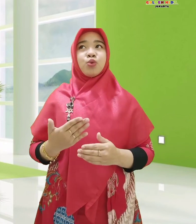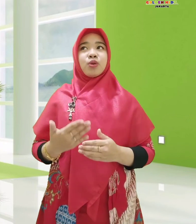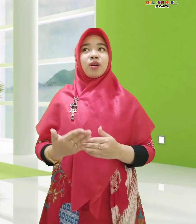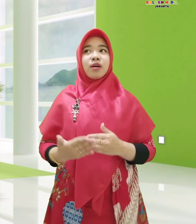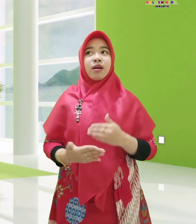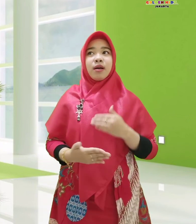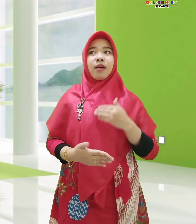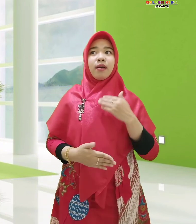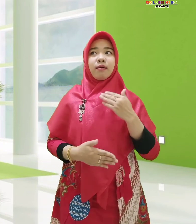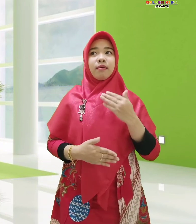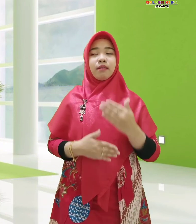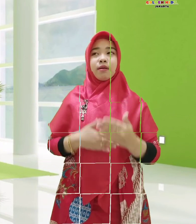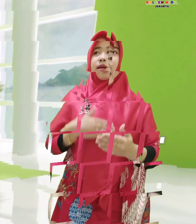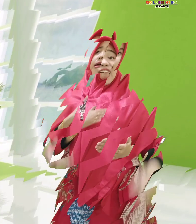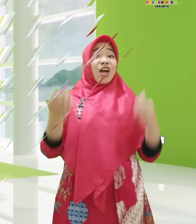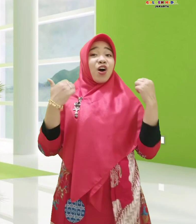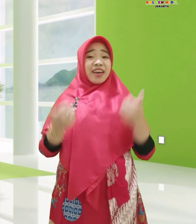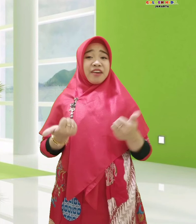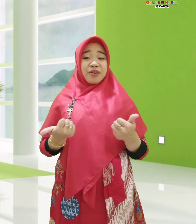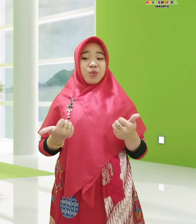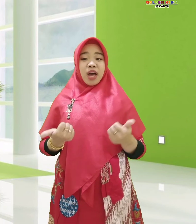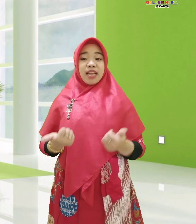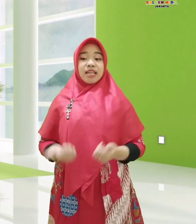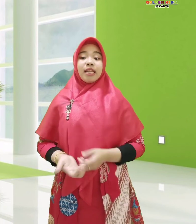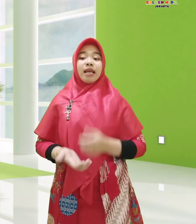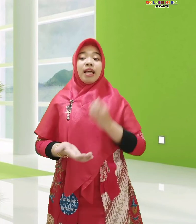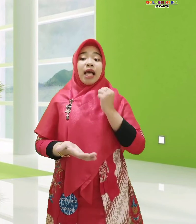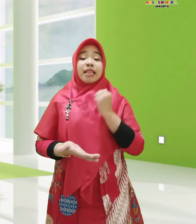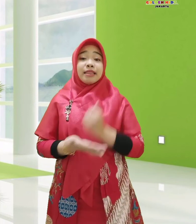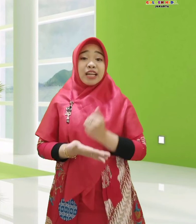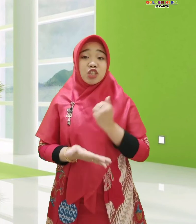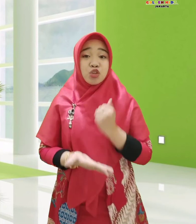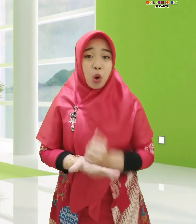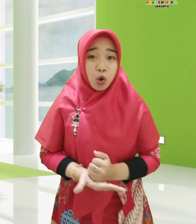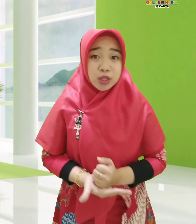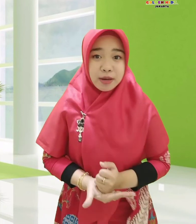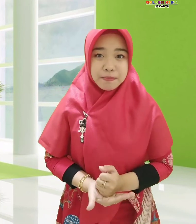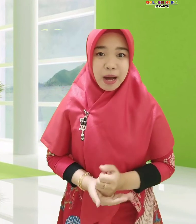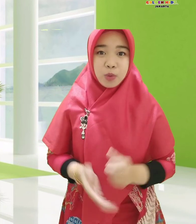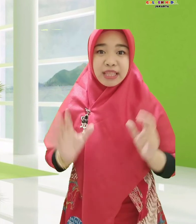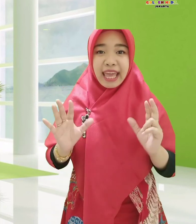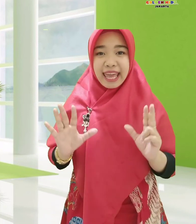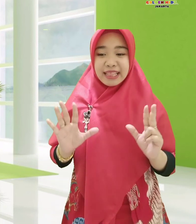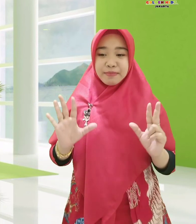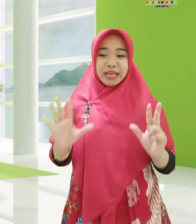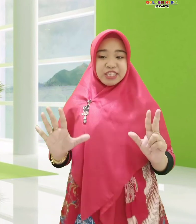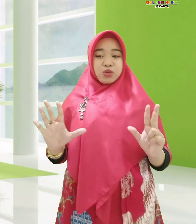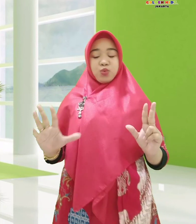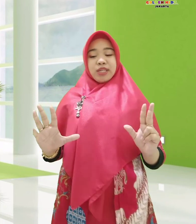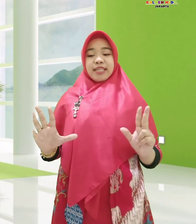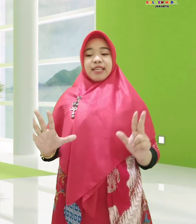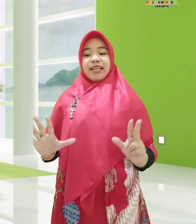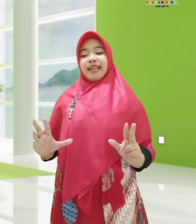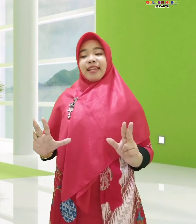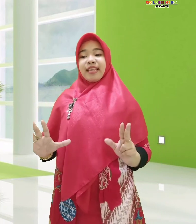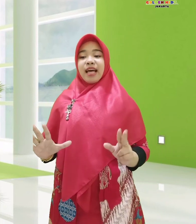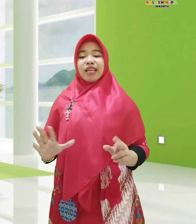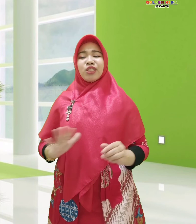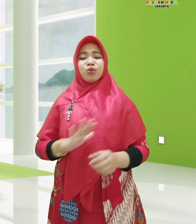untuk. Okay everyone, that's all about 8 magic word. Nah, itu